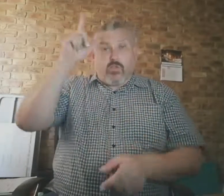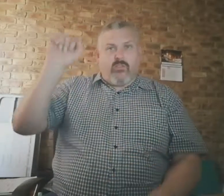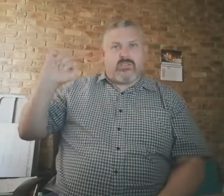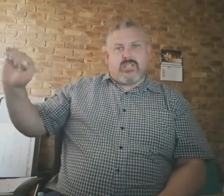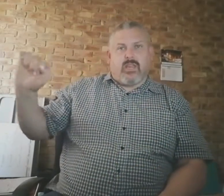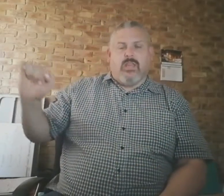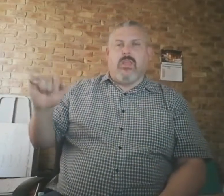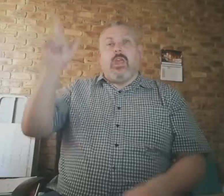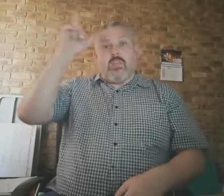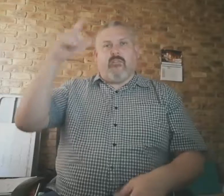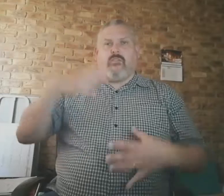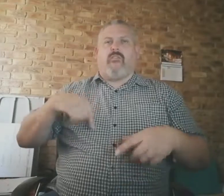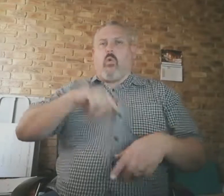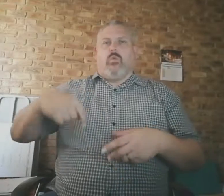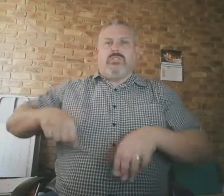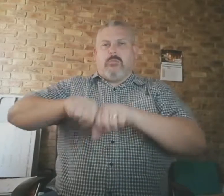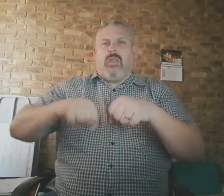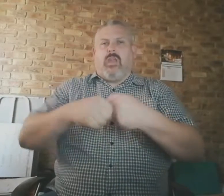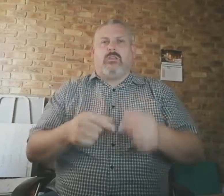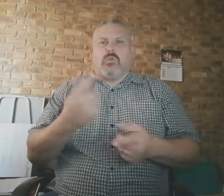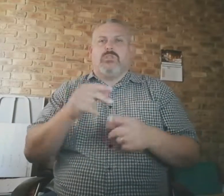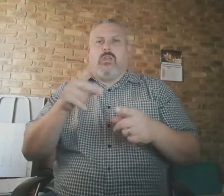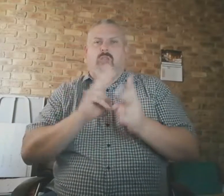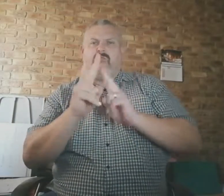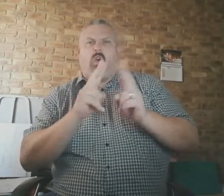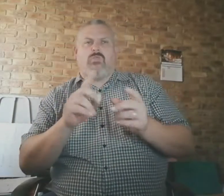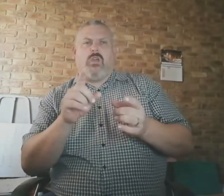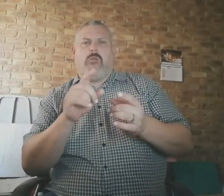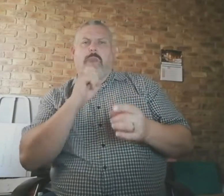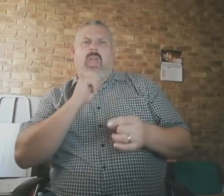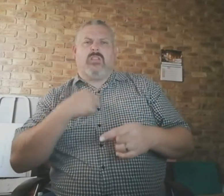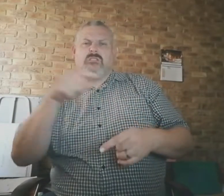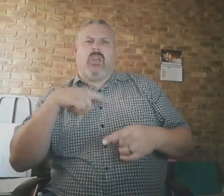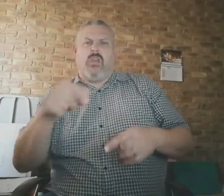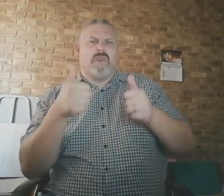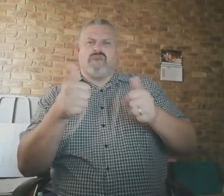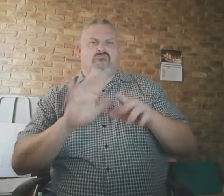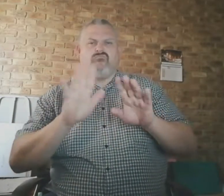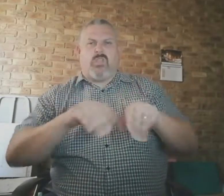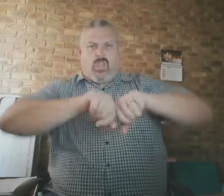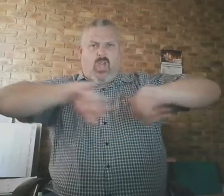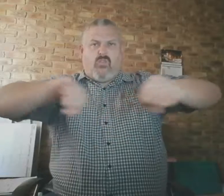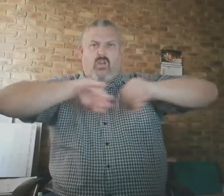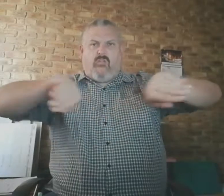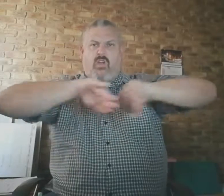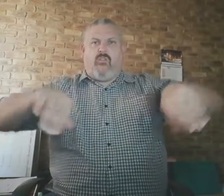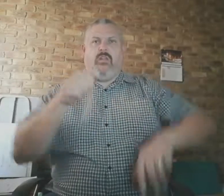vir vir ons, by die gesluis, trouwtou, reenigste, af, af, af.